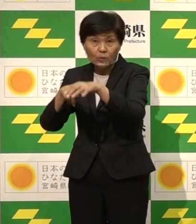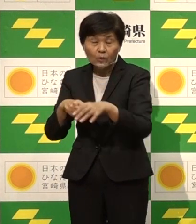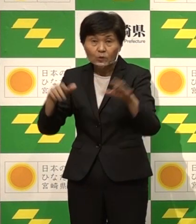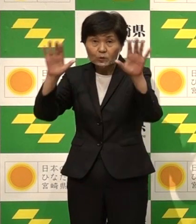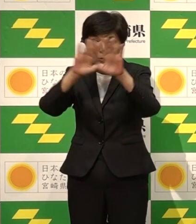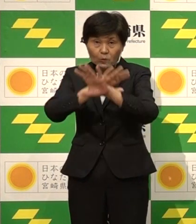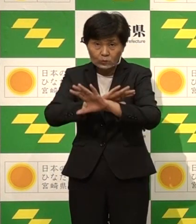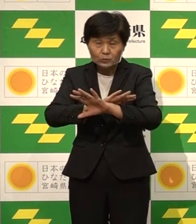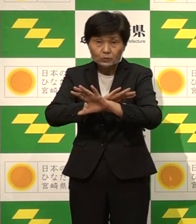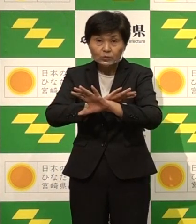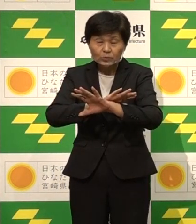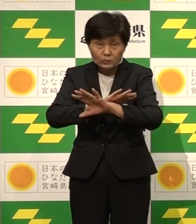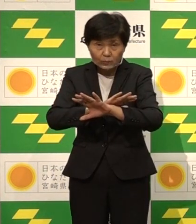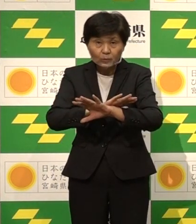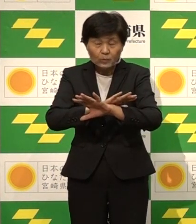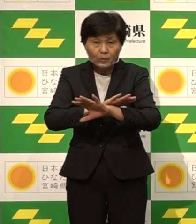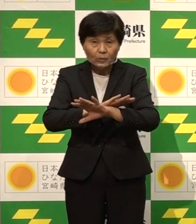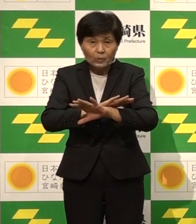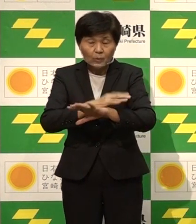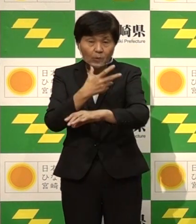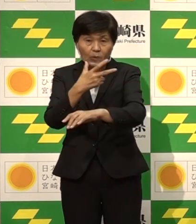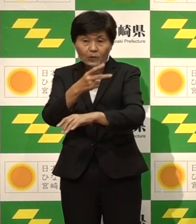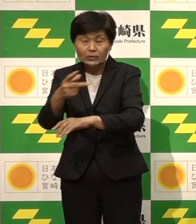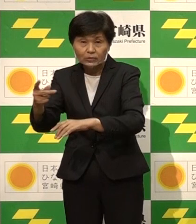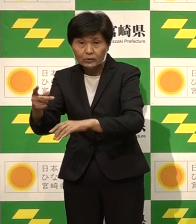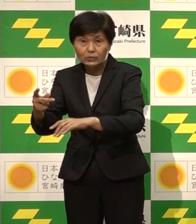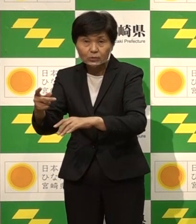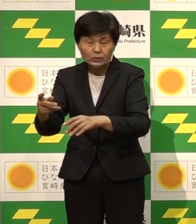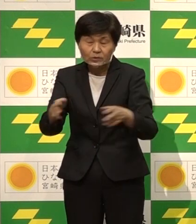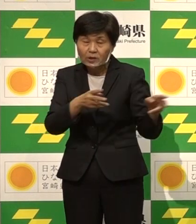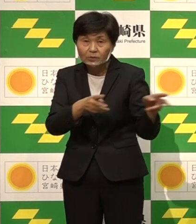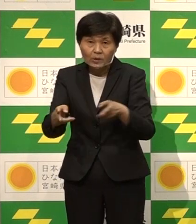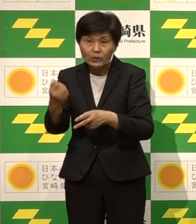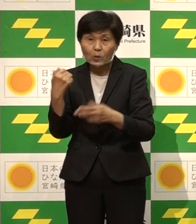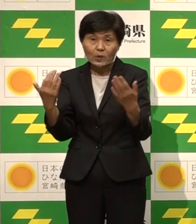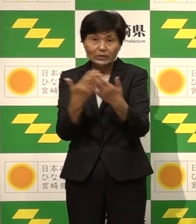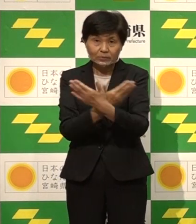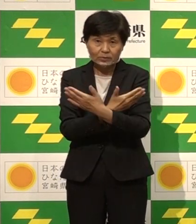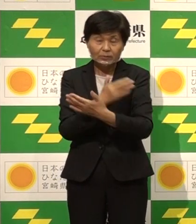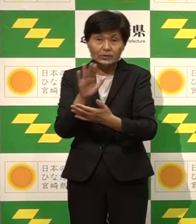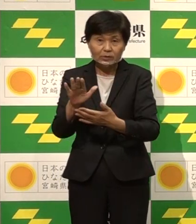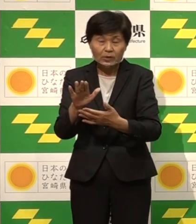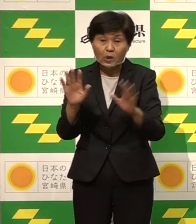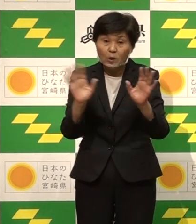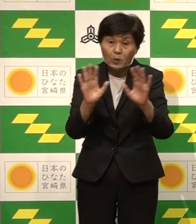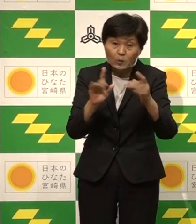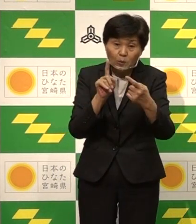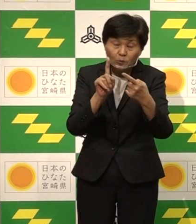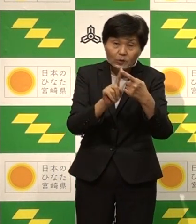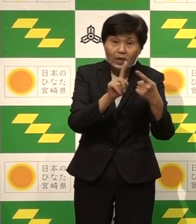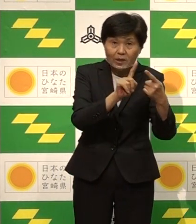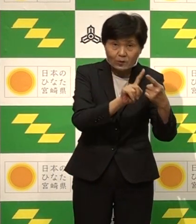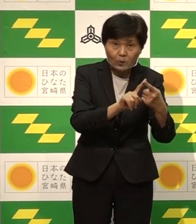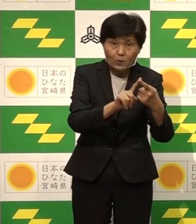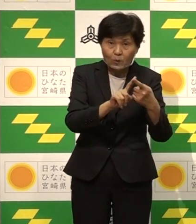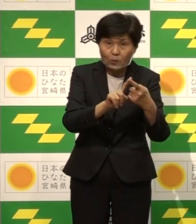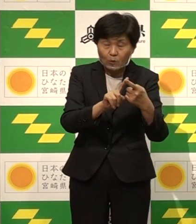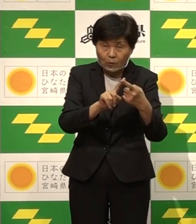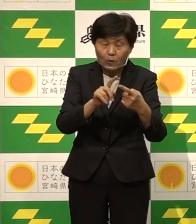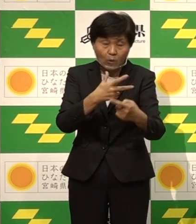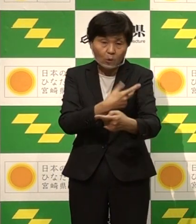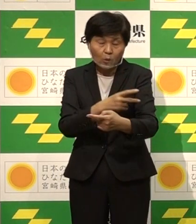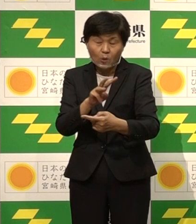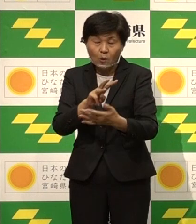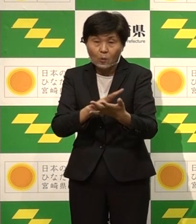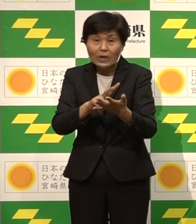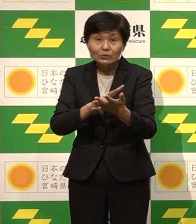制の強化ということで、そこのサポートも行っておりますし、小児向けのワクチンバス、これ、県の方でですね、このような